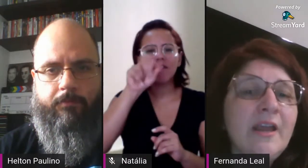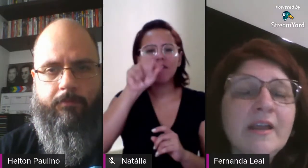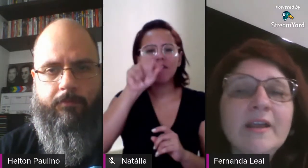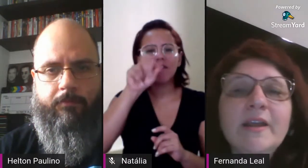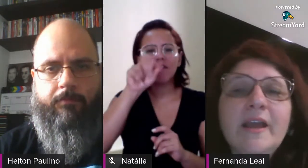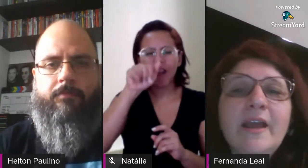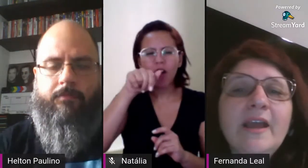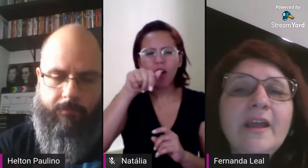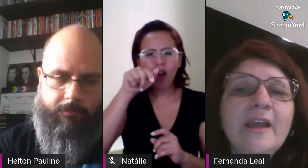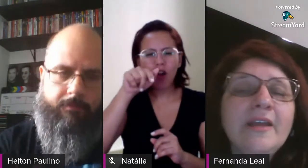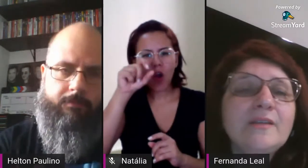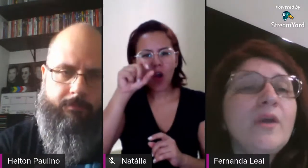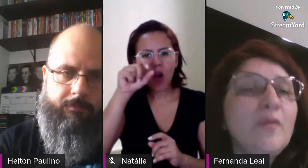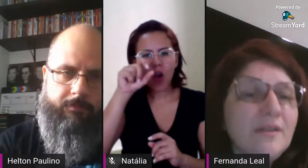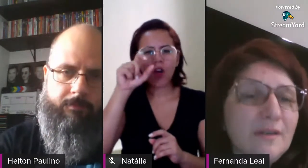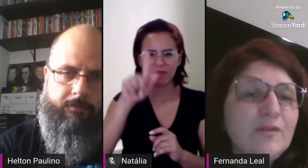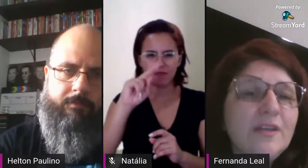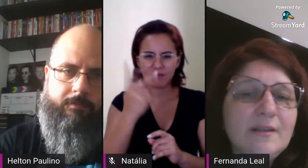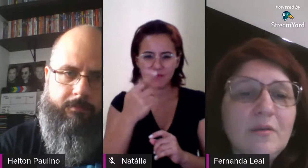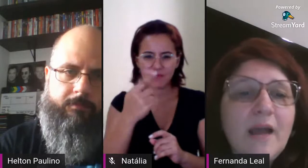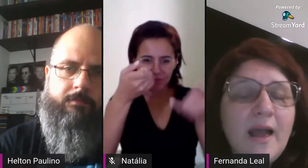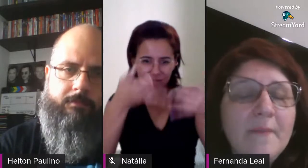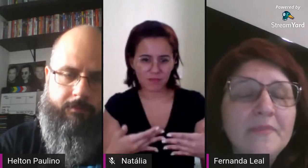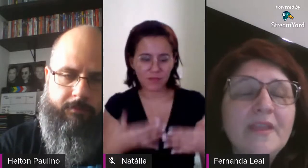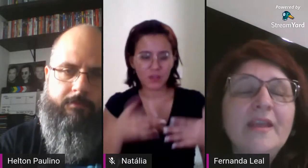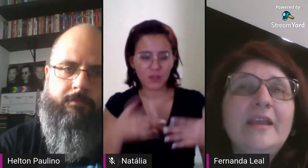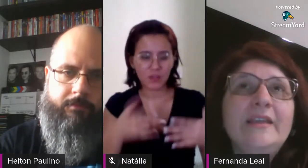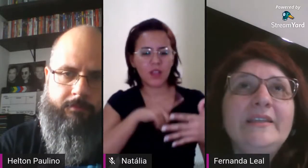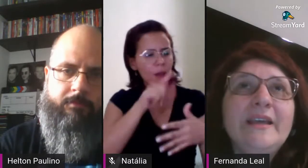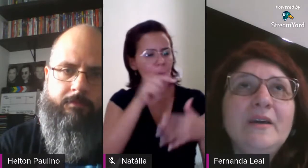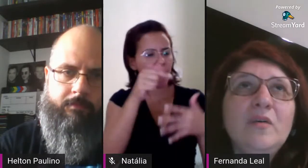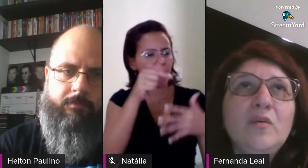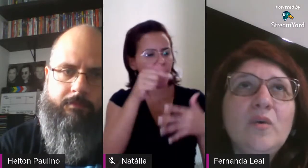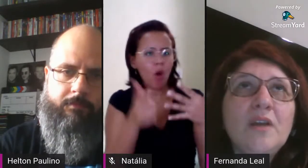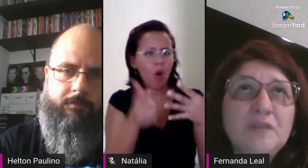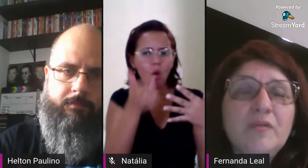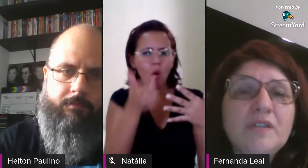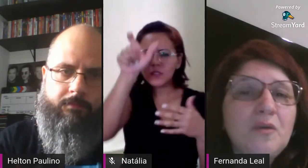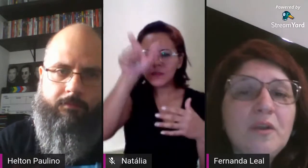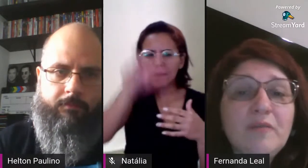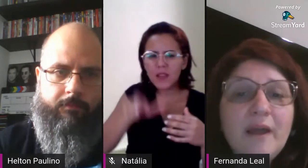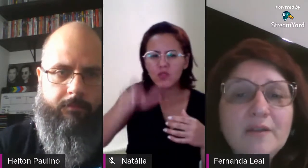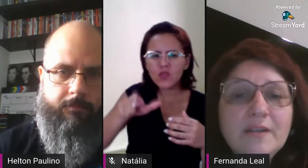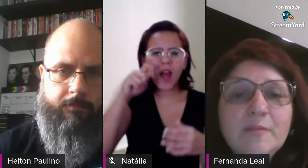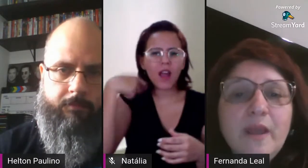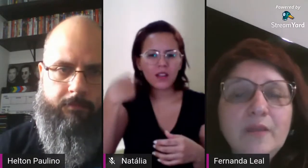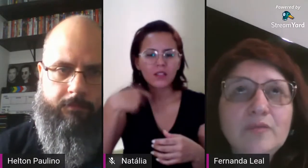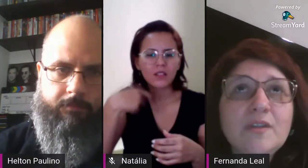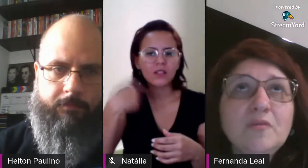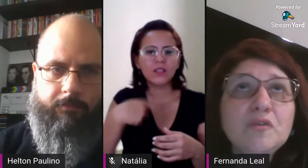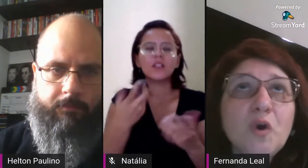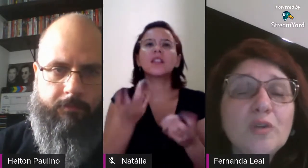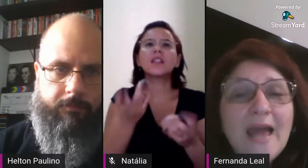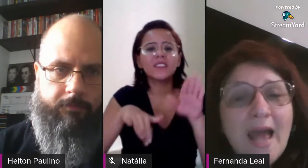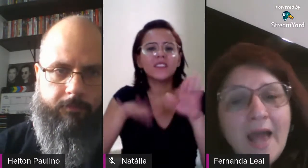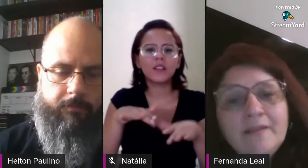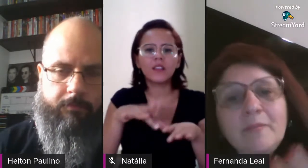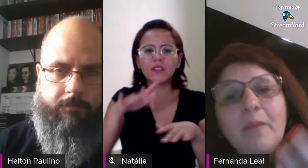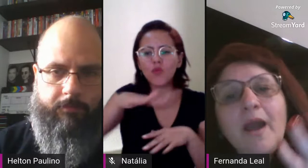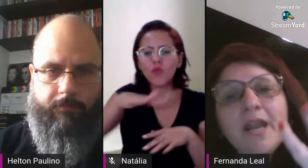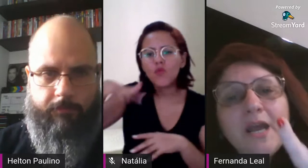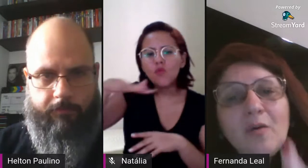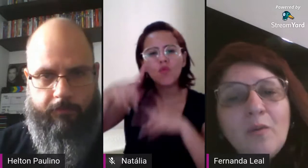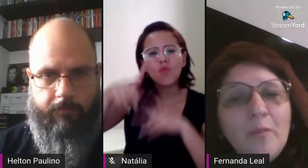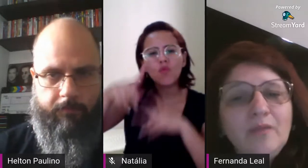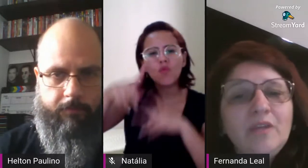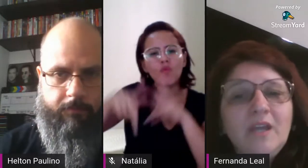sequer são reconhecidos nesse lugar. Então, acho que você toca em vários aspectos, não só da arte